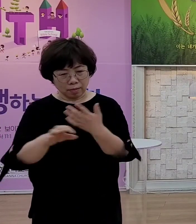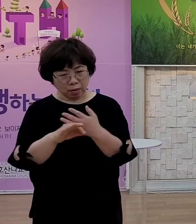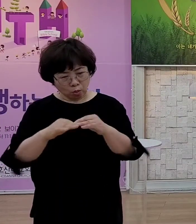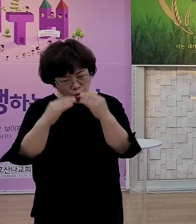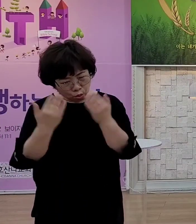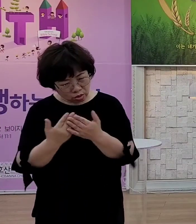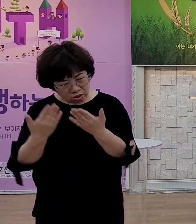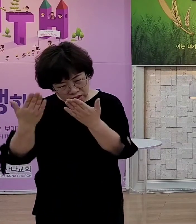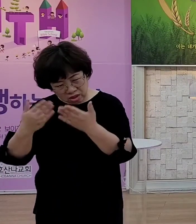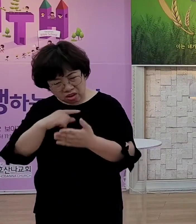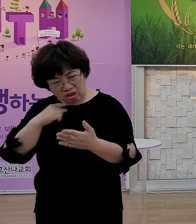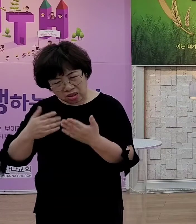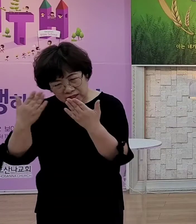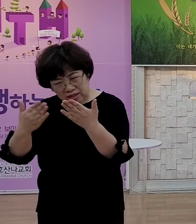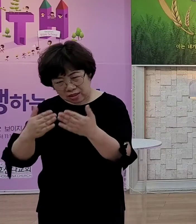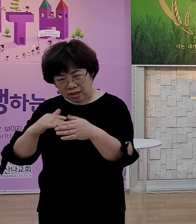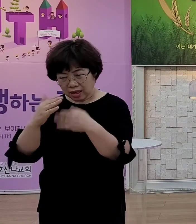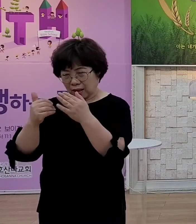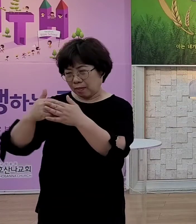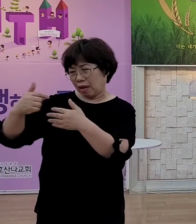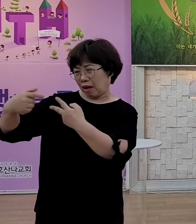이게 헌신이에요. 헌신.